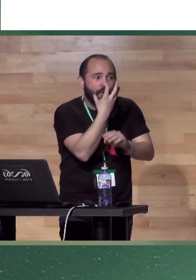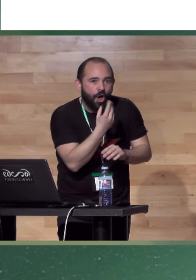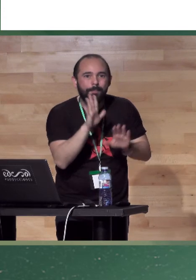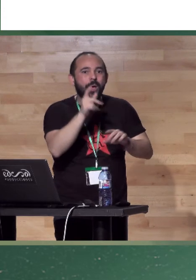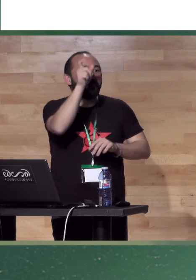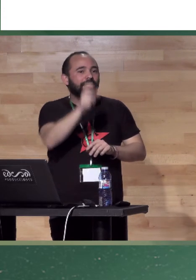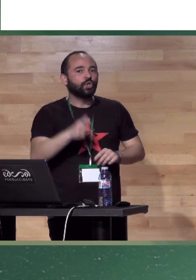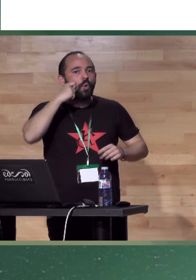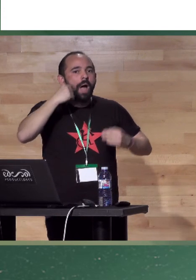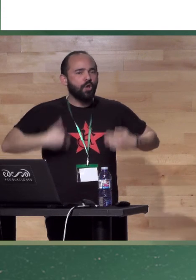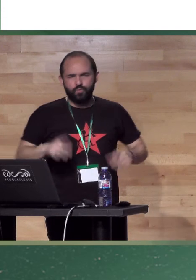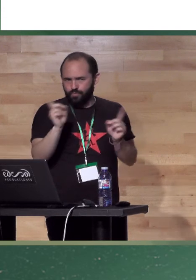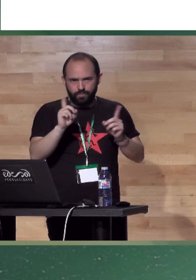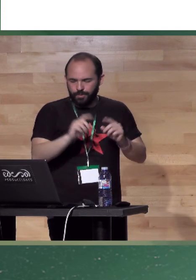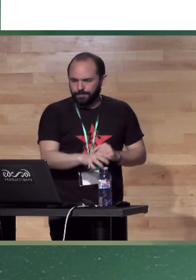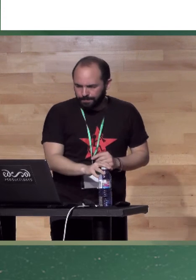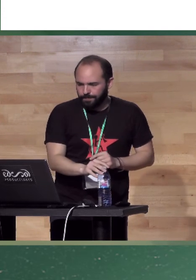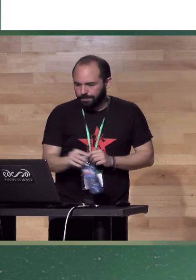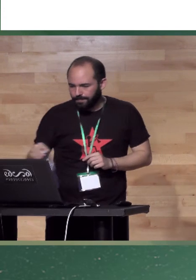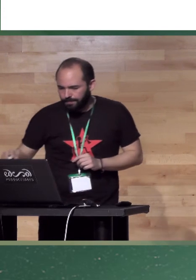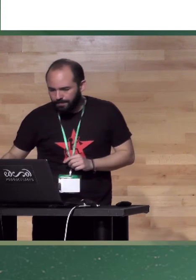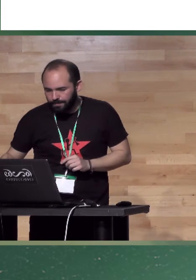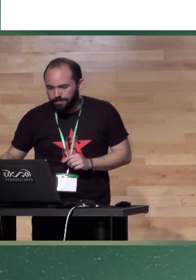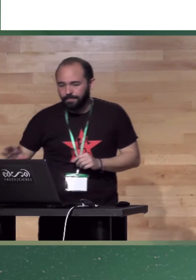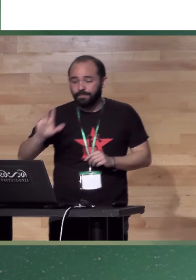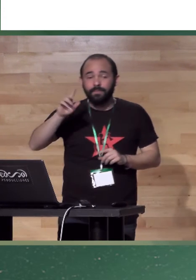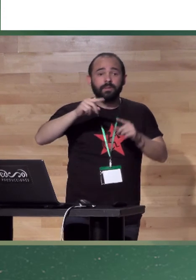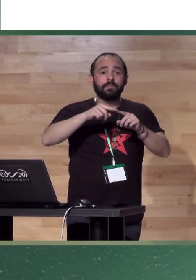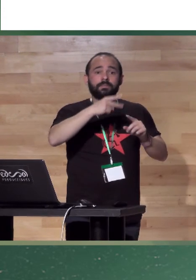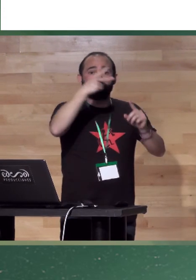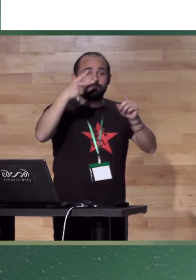objetos, ¿me entendéis? La flor. Pero no un humano, no una persona.